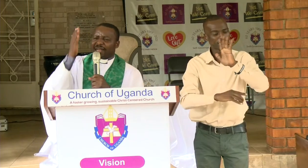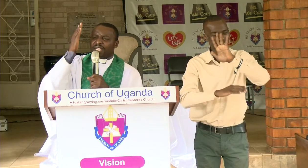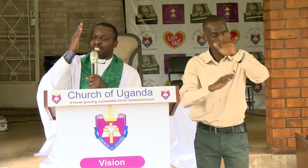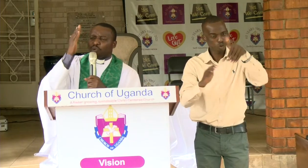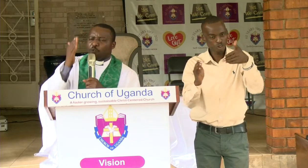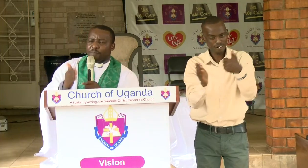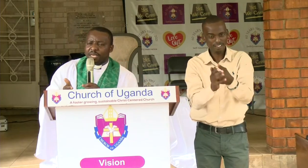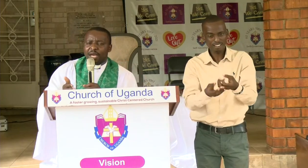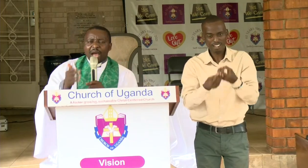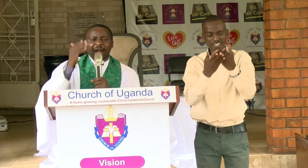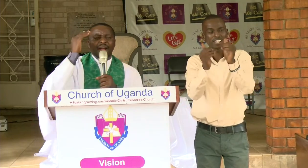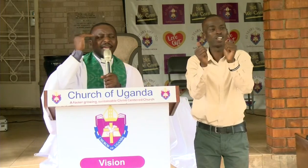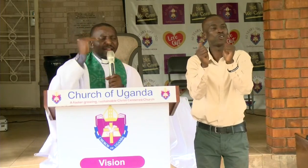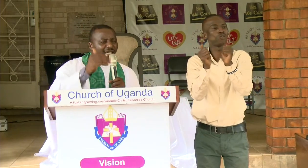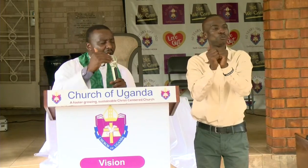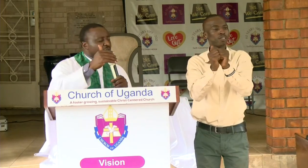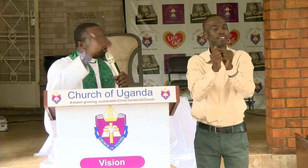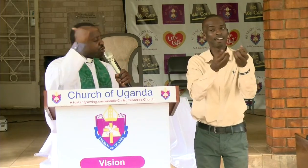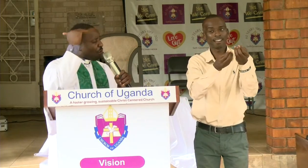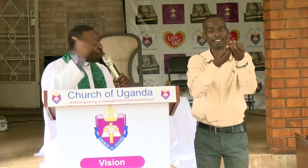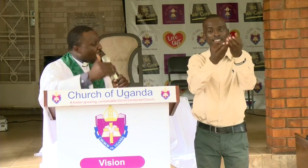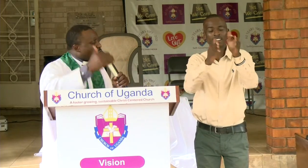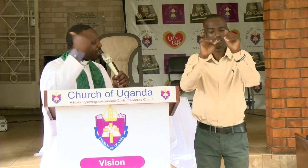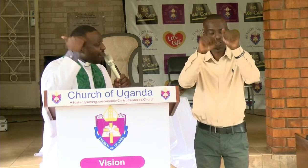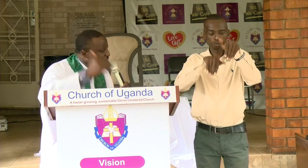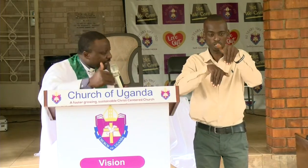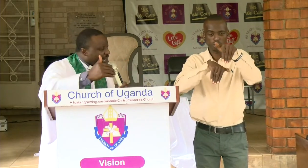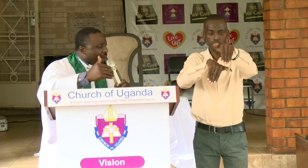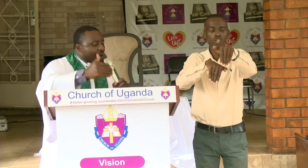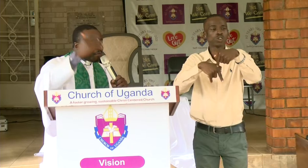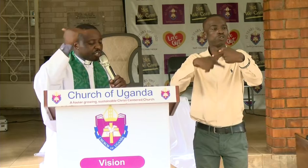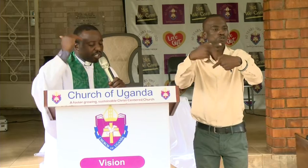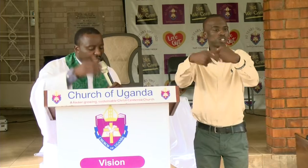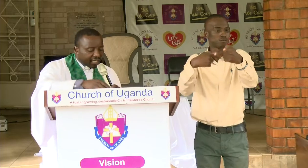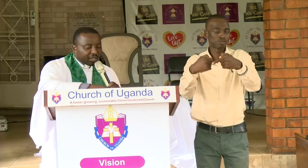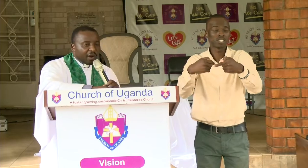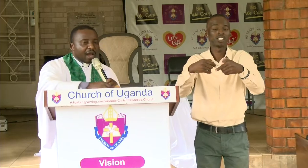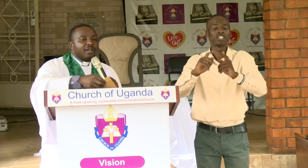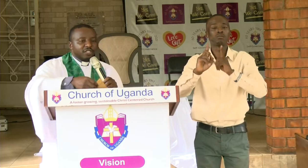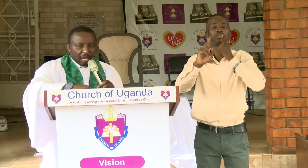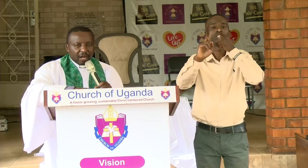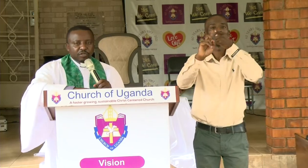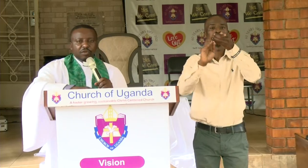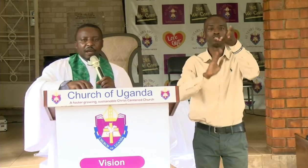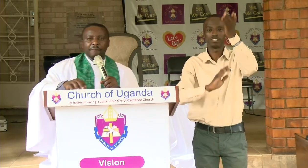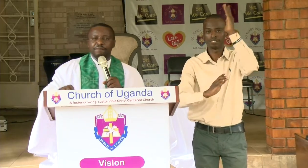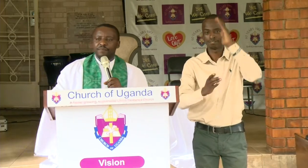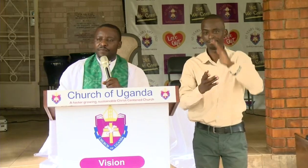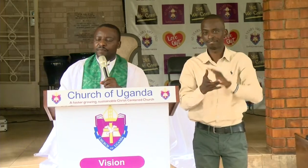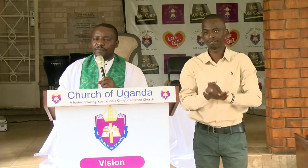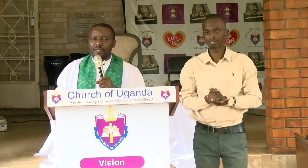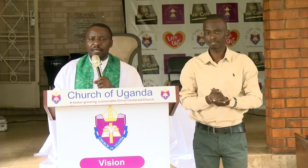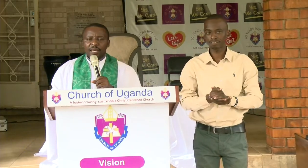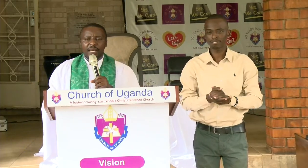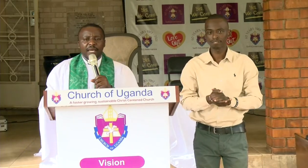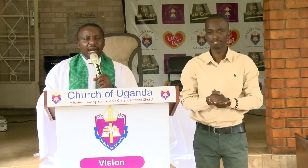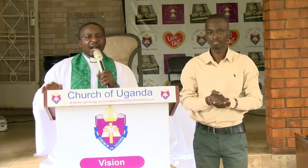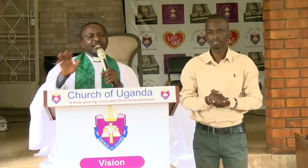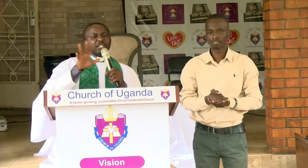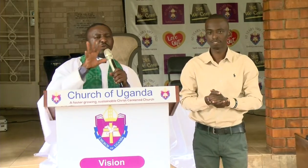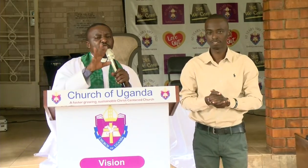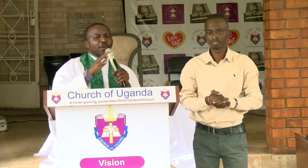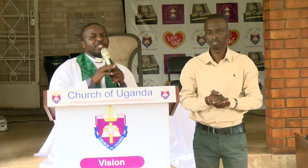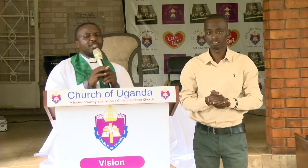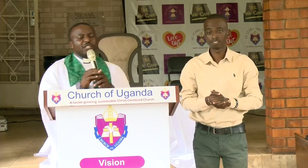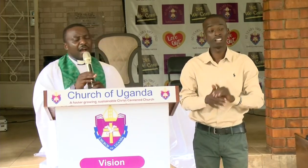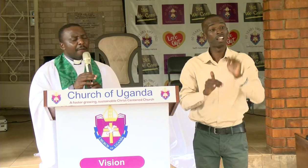gonna gaaleeta 10 agaleeta tusobole okutambulira mu kigendererwa kya Katonda.